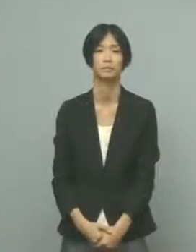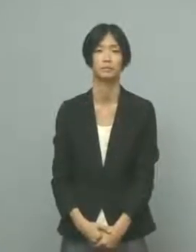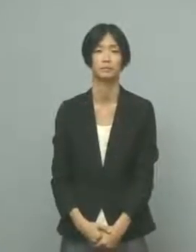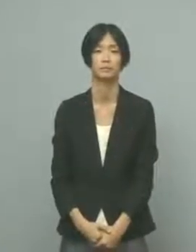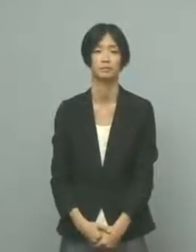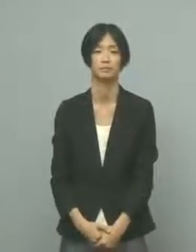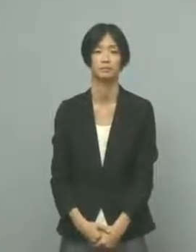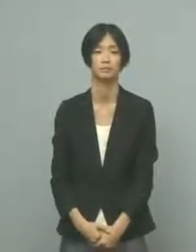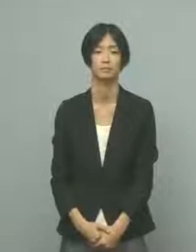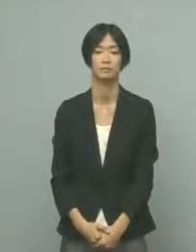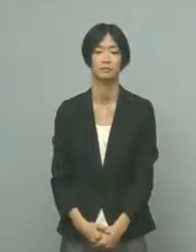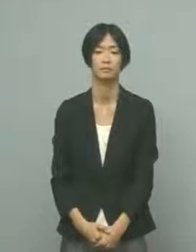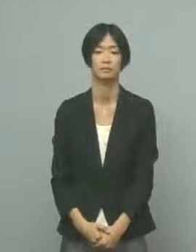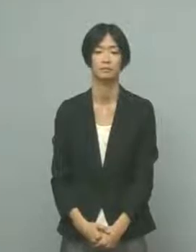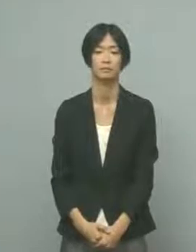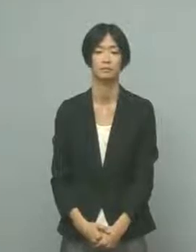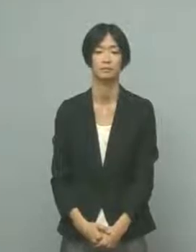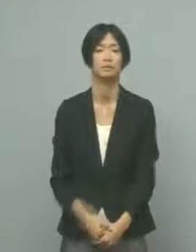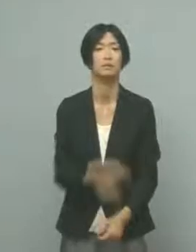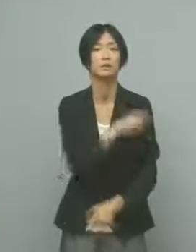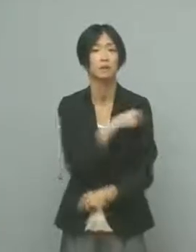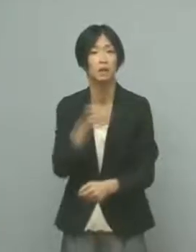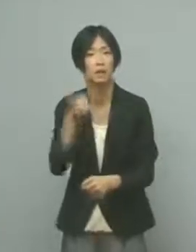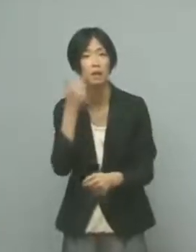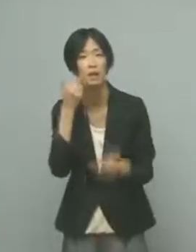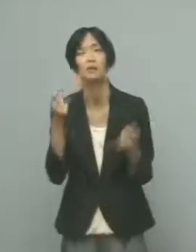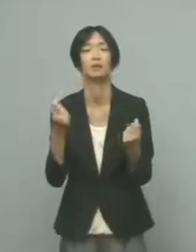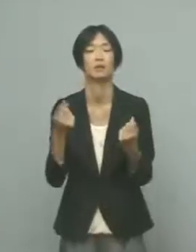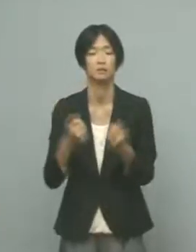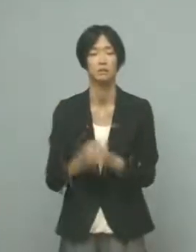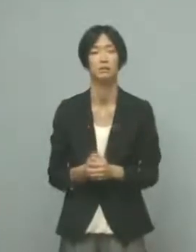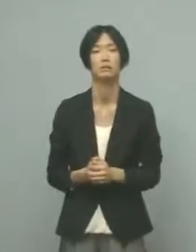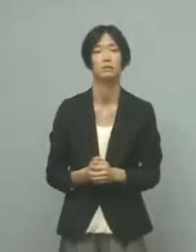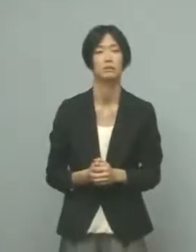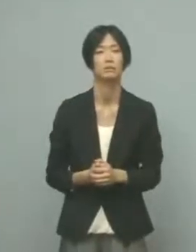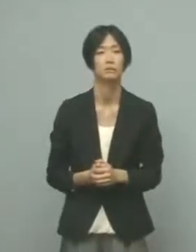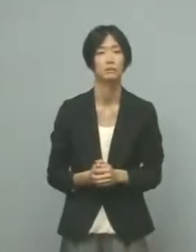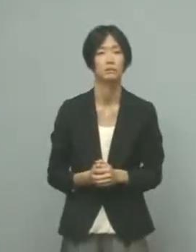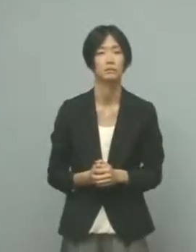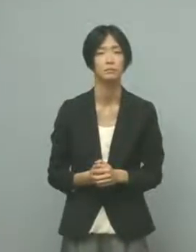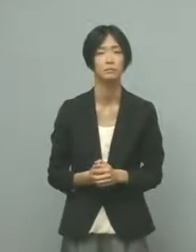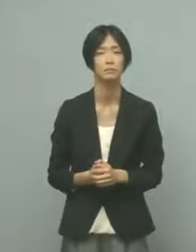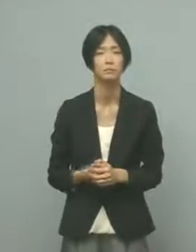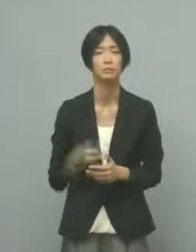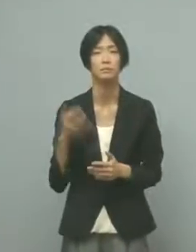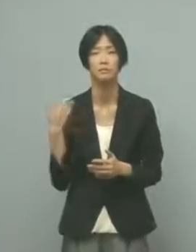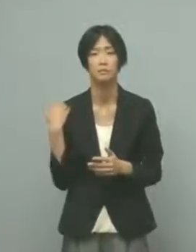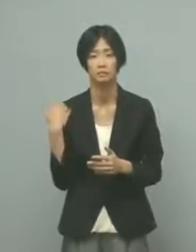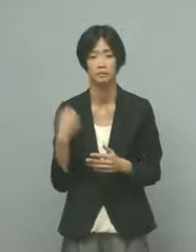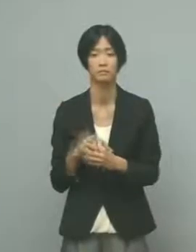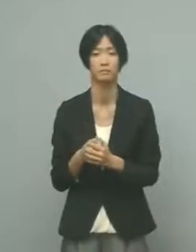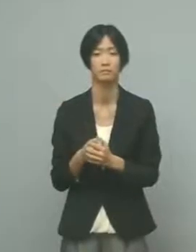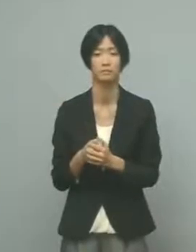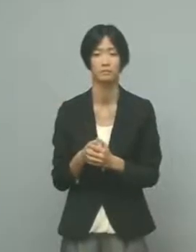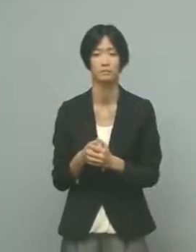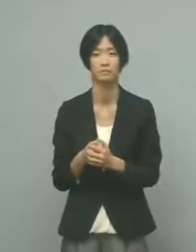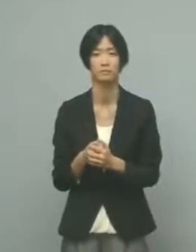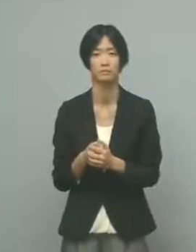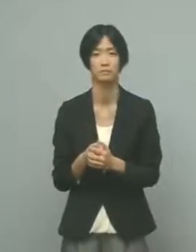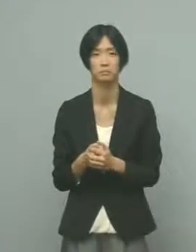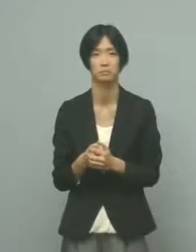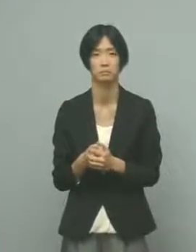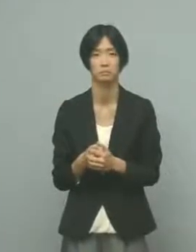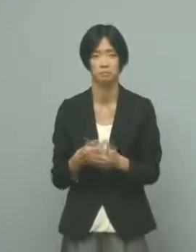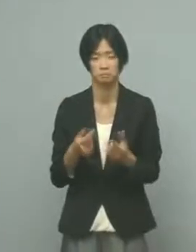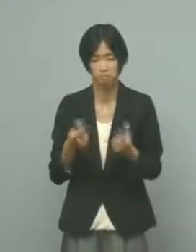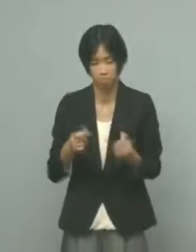先ほどなかなか個人的には分かりにくい部分は なんかあったというふうに おっしゃってましたけども、